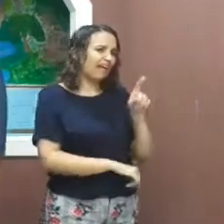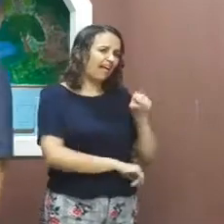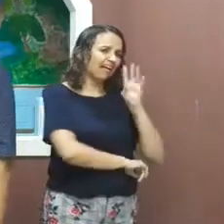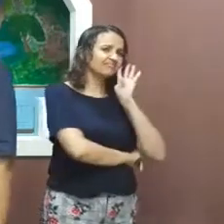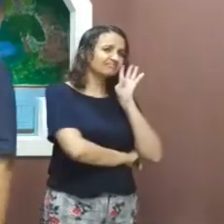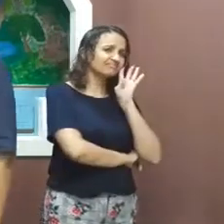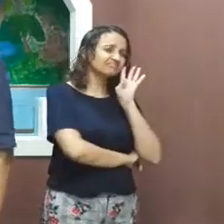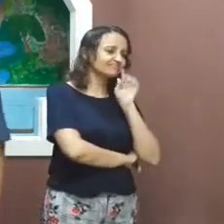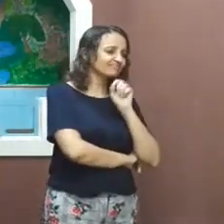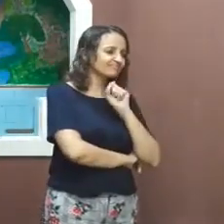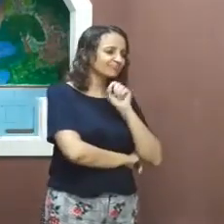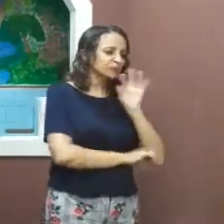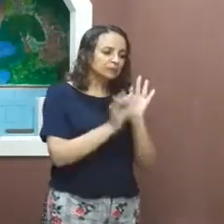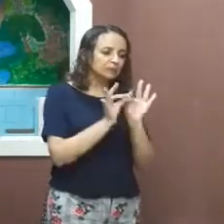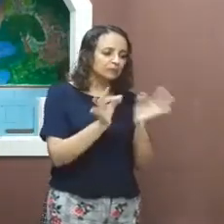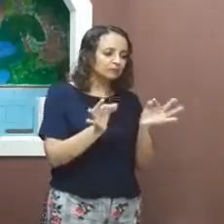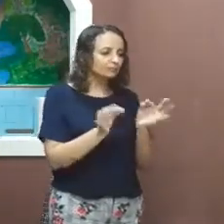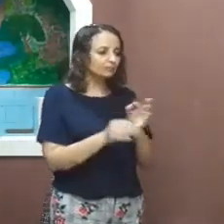legal.